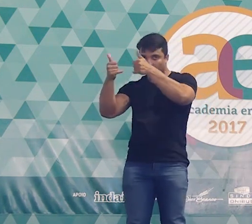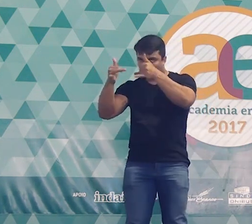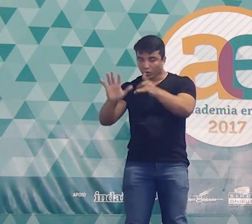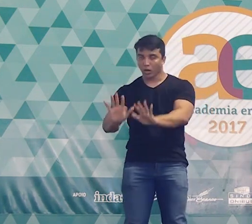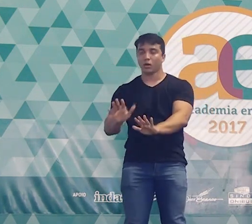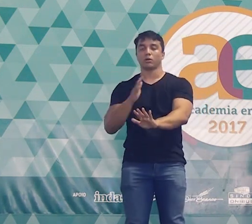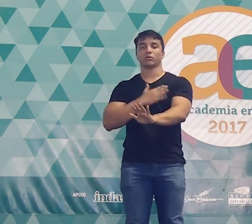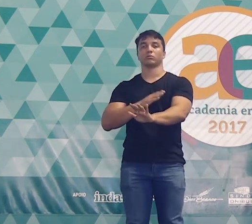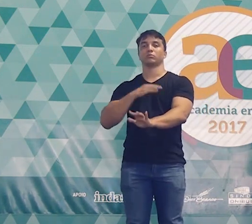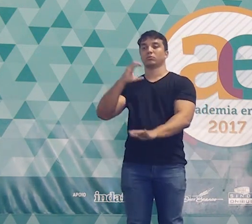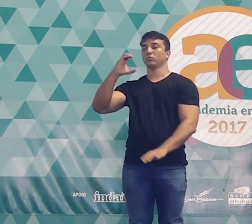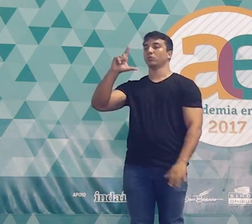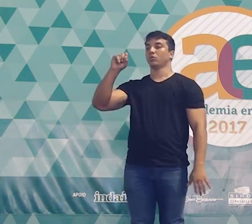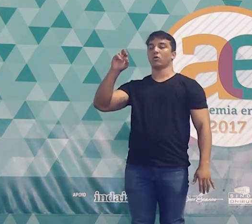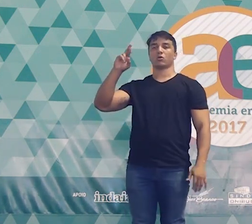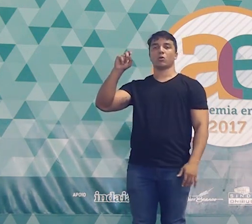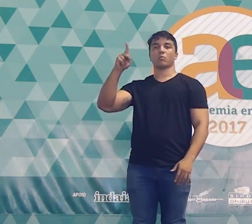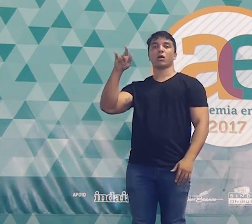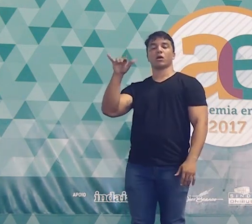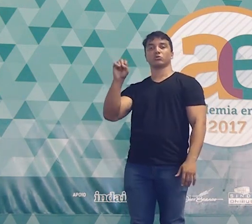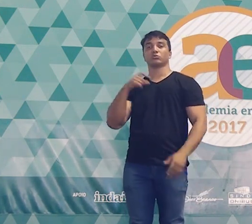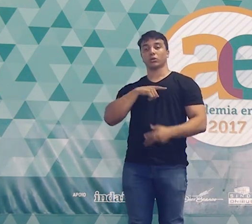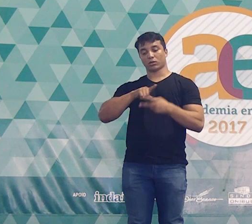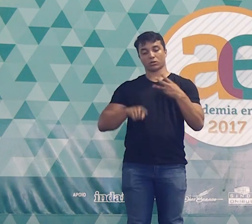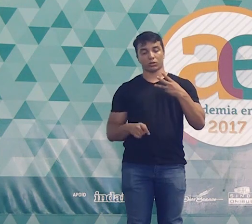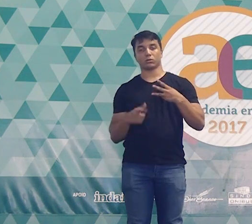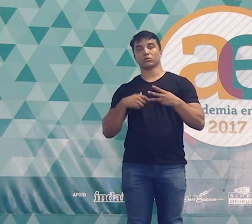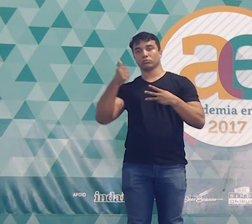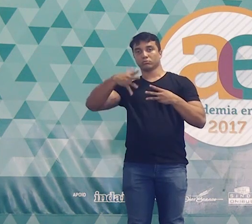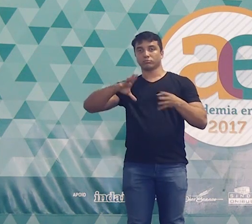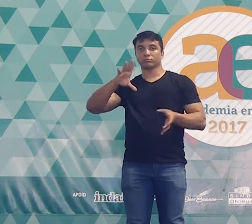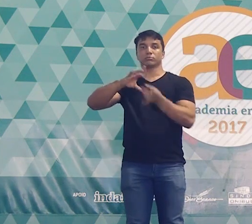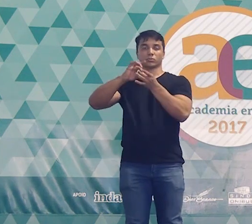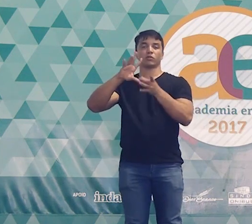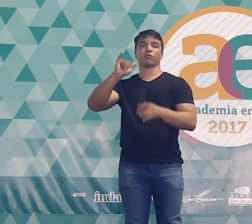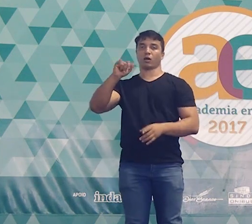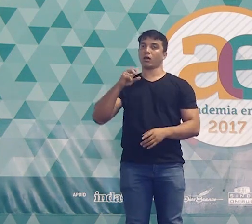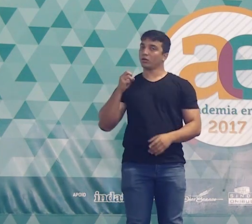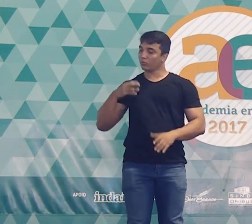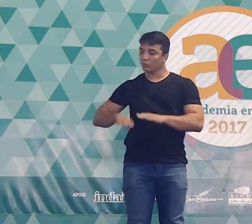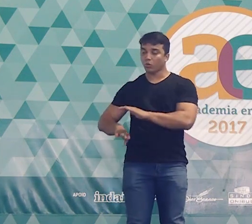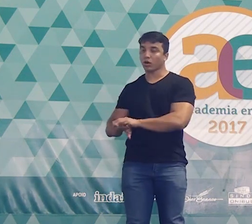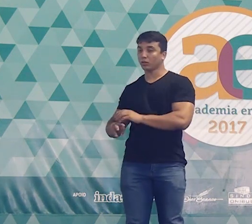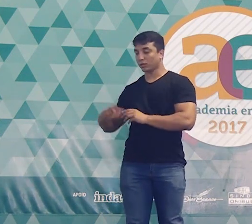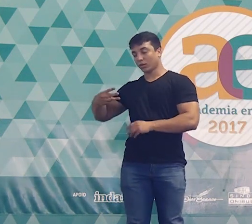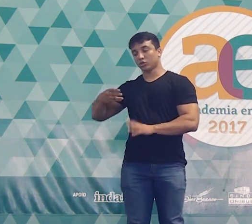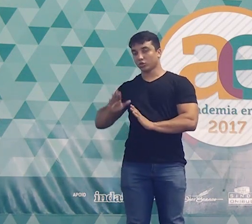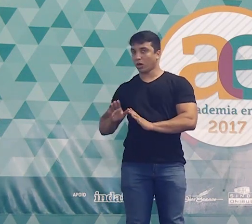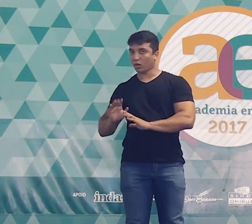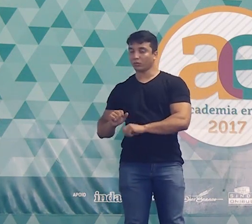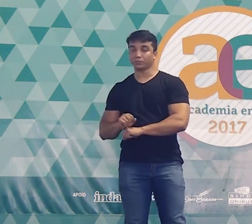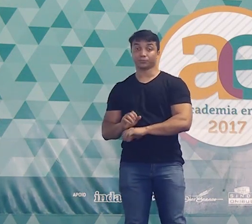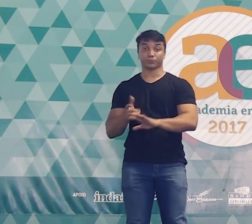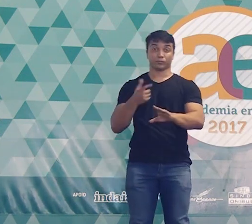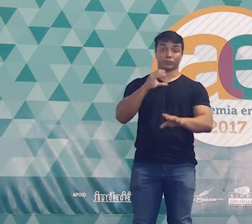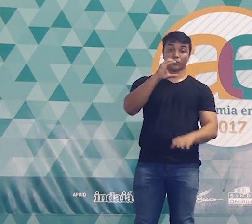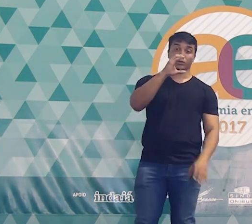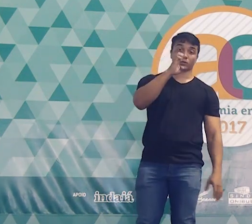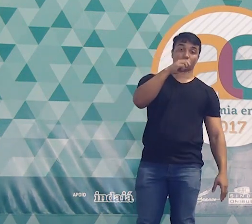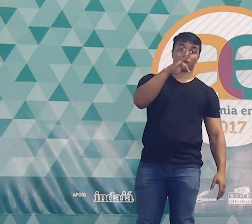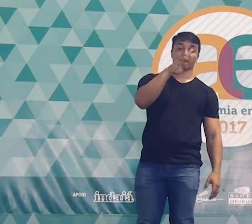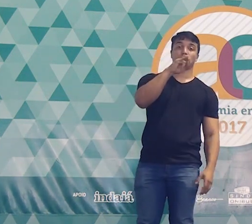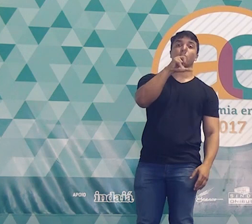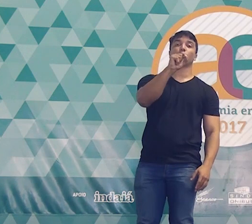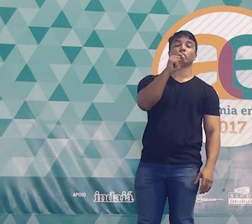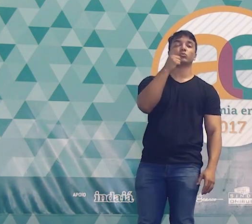aí quando eu chegar em cloroplasto, tá? Vou falar, já são 3, mas vou dar conta de todas, tá, gente? Vamos falar do centríolo. Centríolo, gente, se